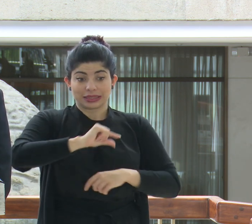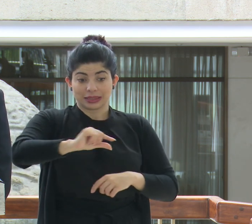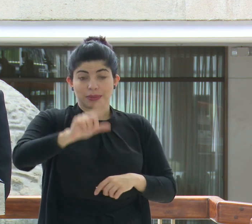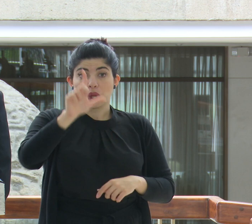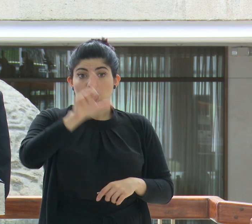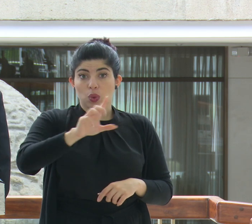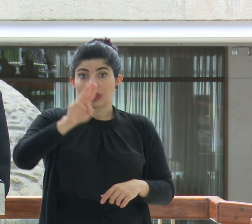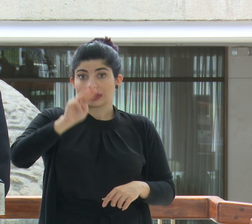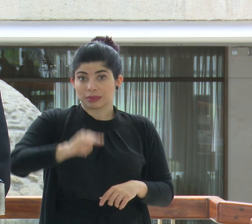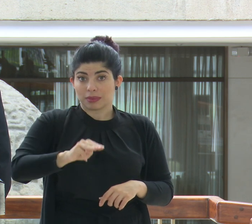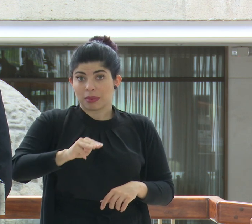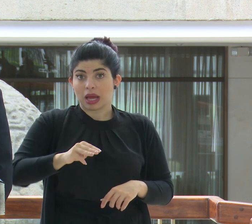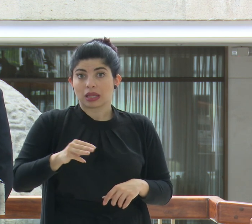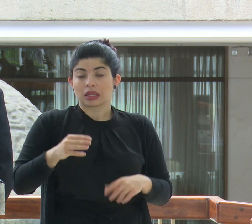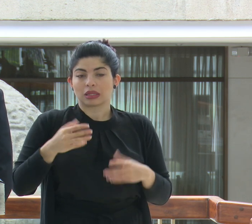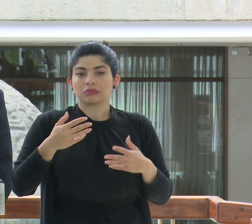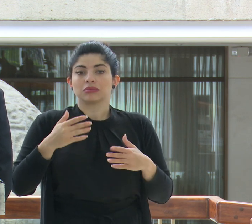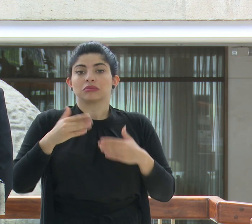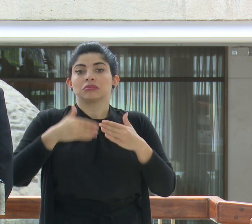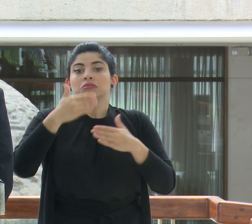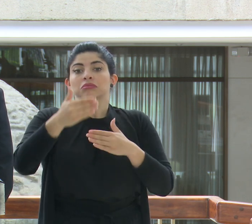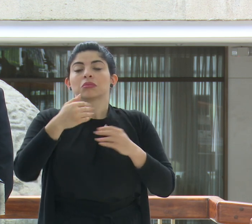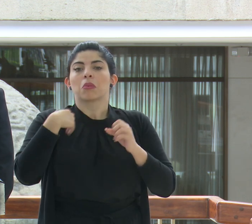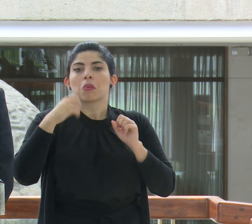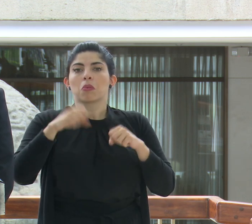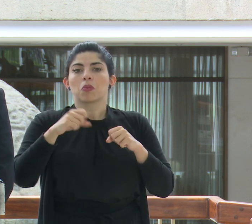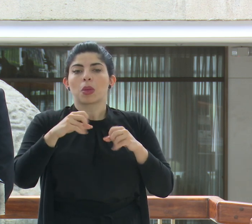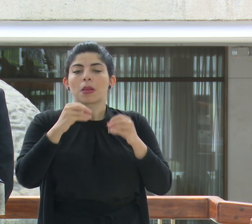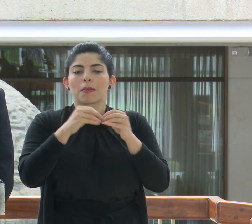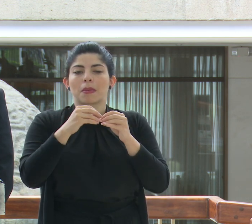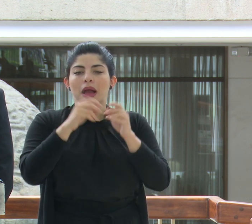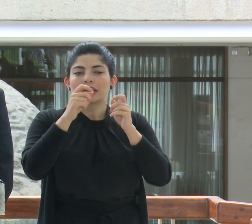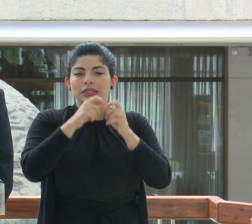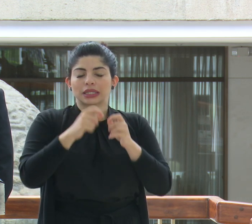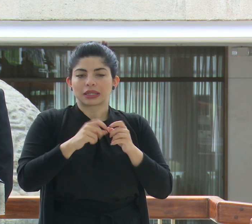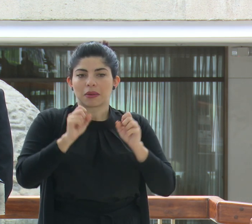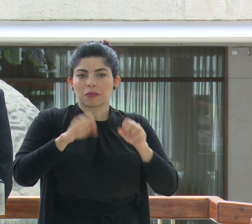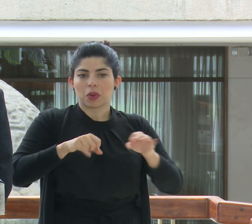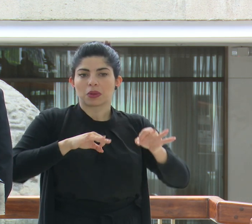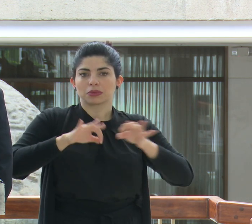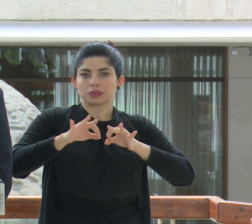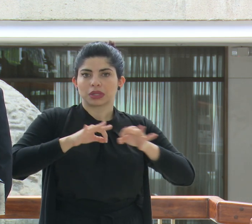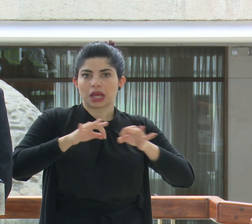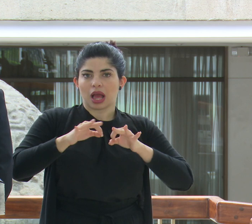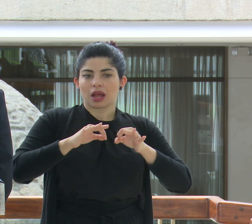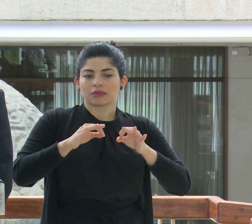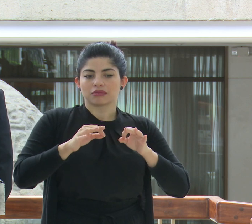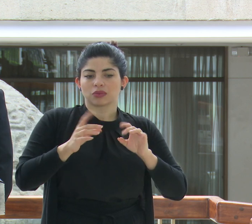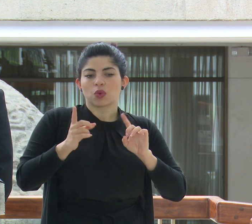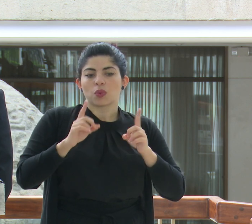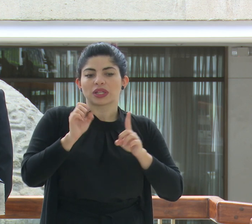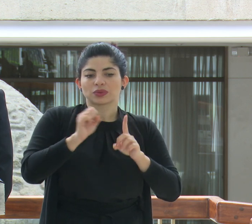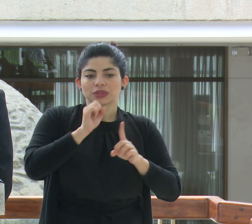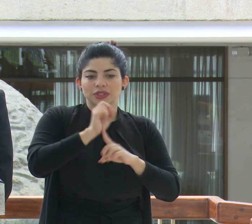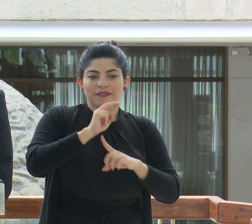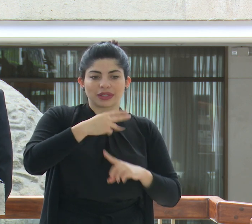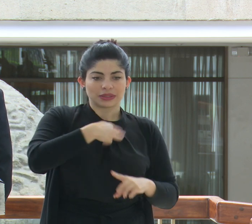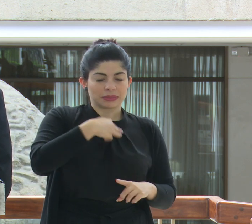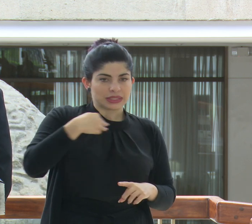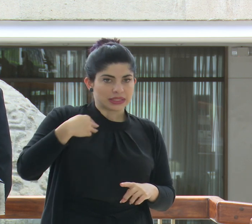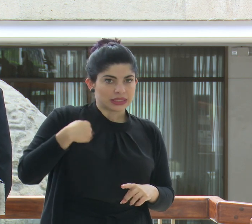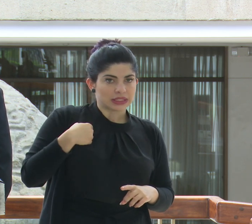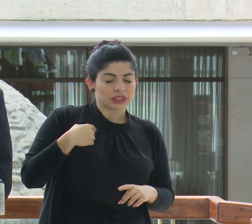y martes, ya podré con detalle explicar cuál es la situación de los viceministros